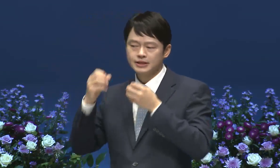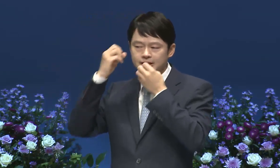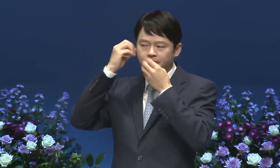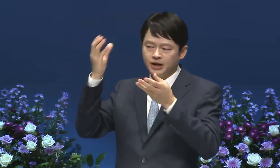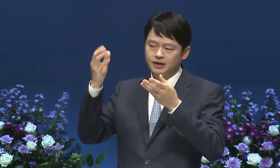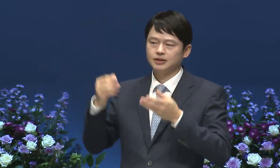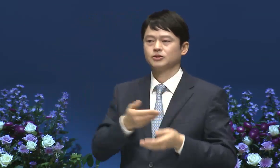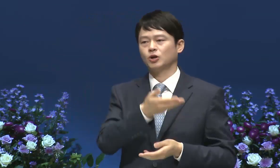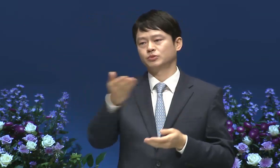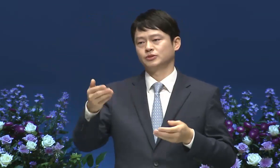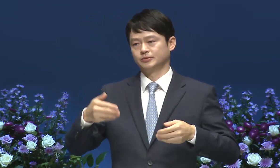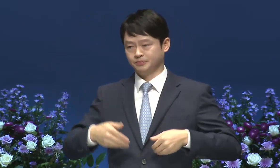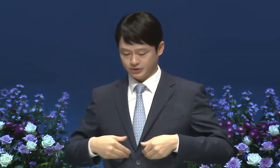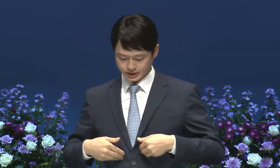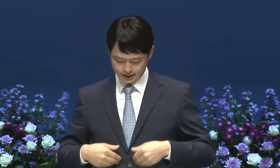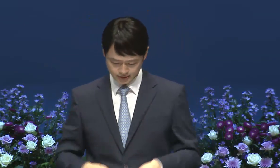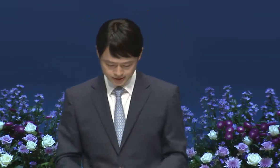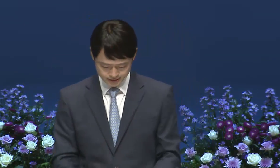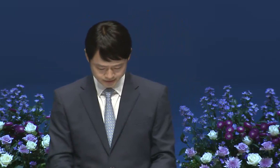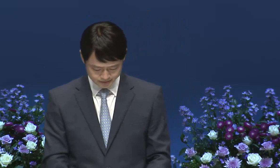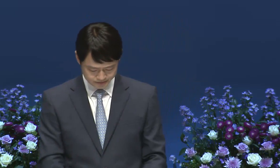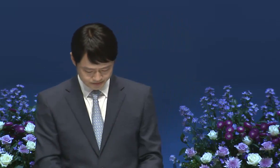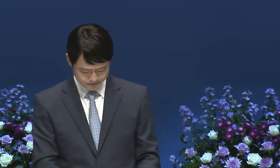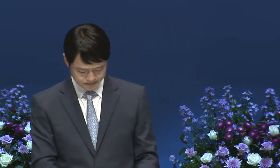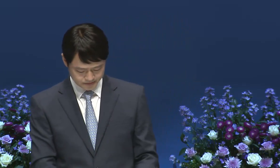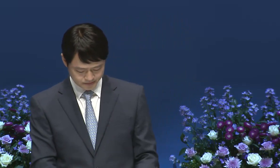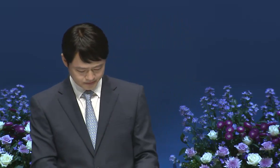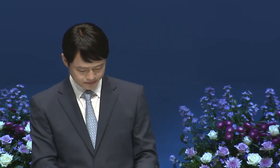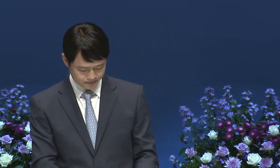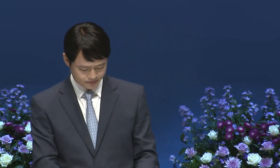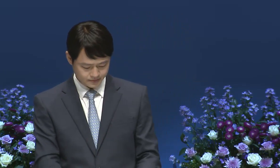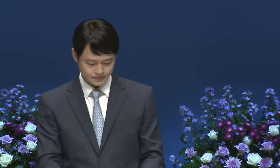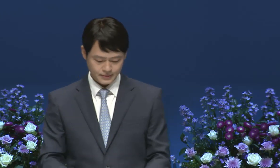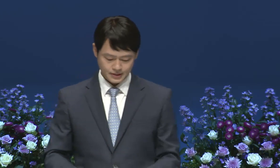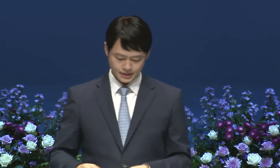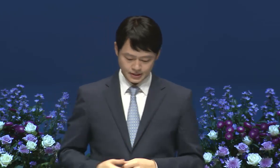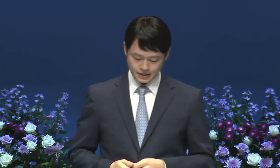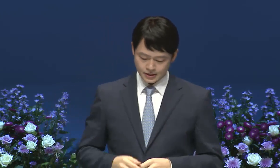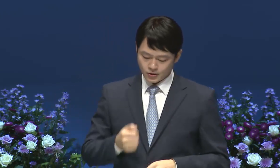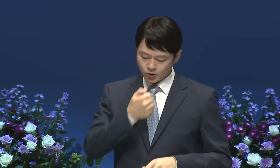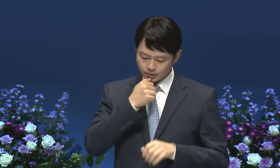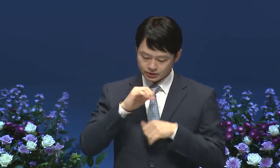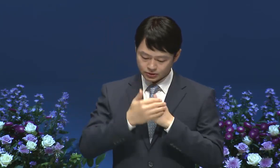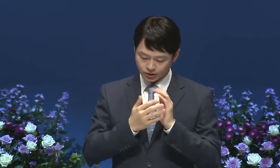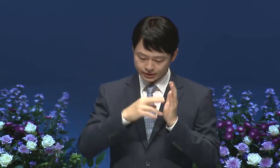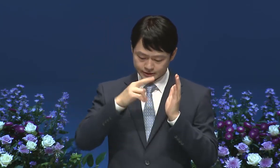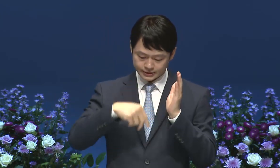굉장히 많습니다. 그들에게 영적인 에바다를 해주실 수 있는 분들은 바로 전도자인 여러분들입니다.